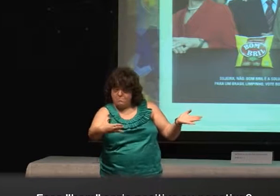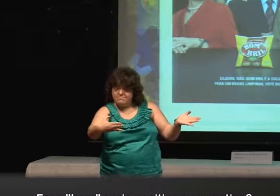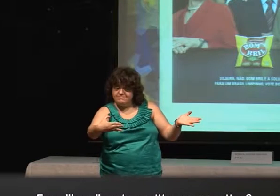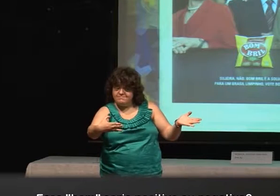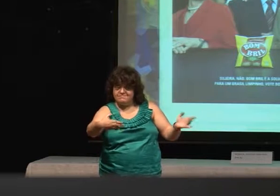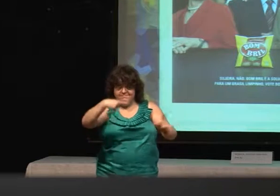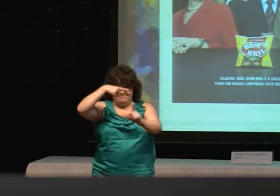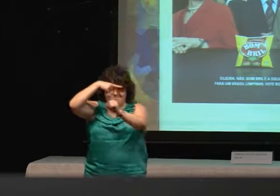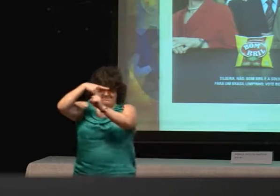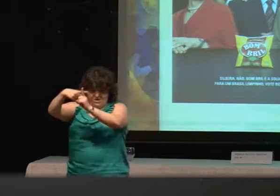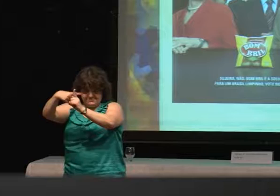negativo?